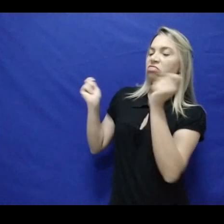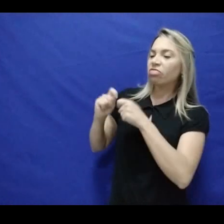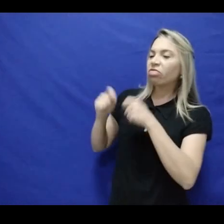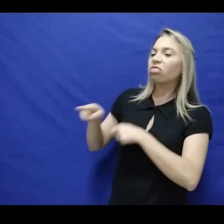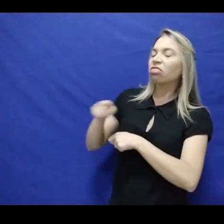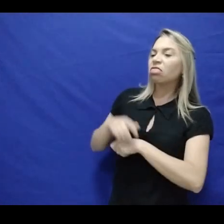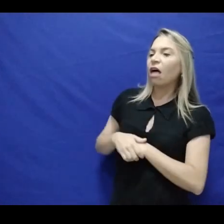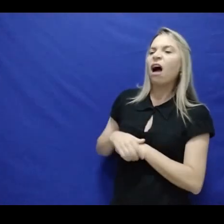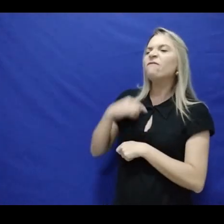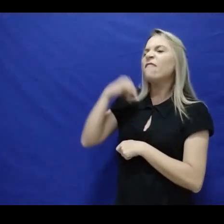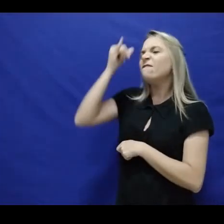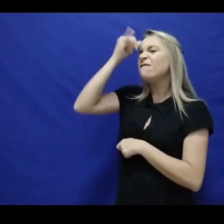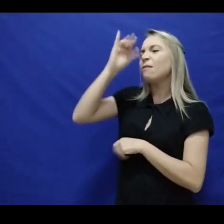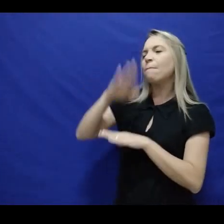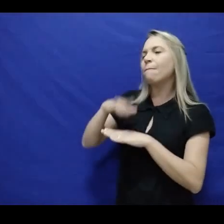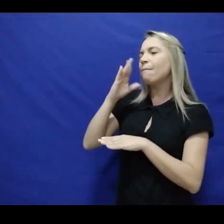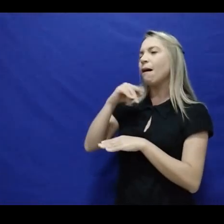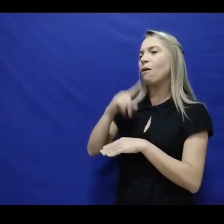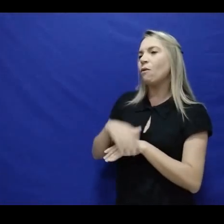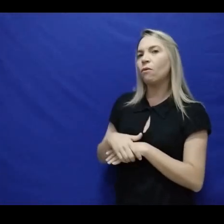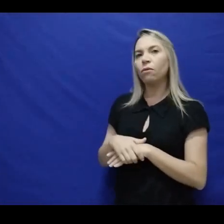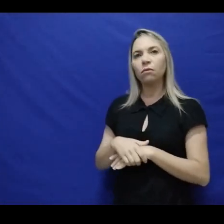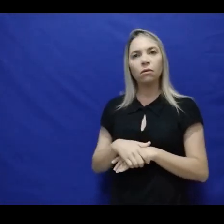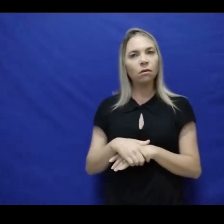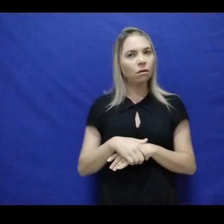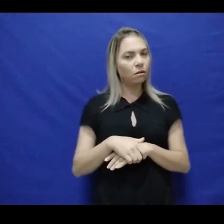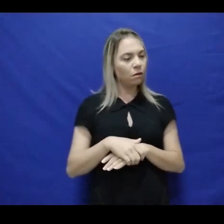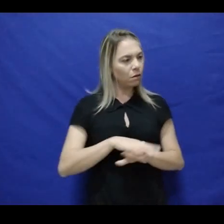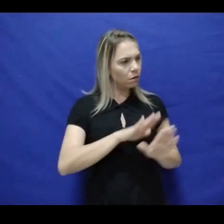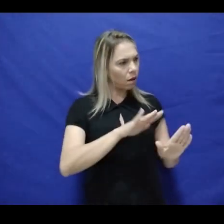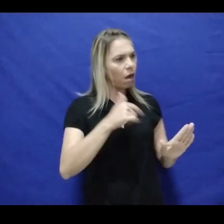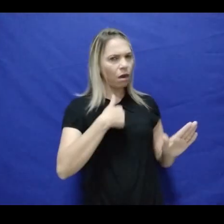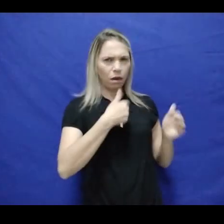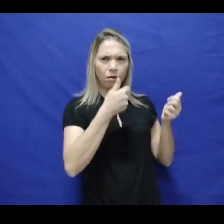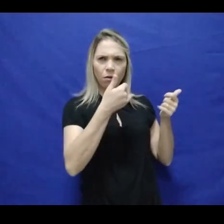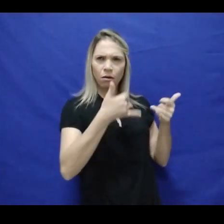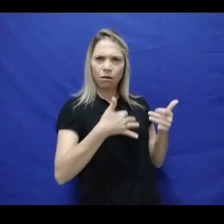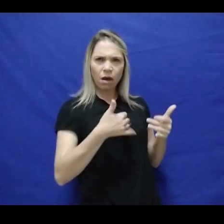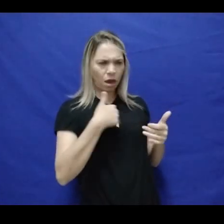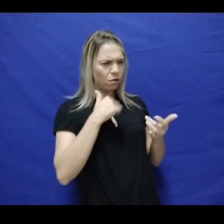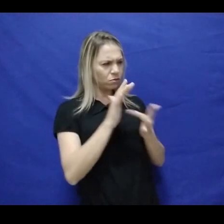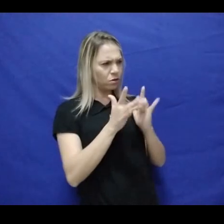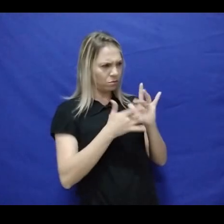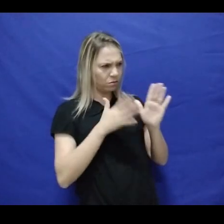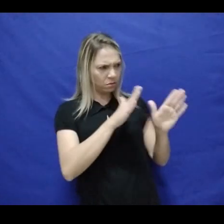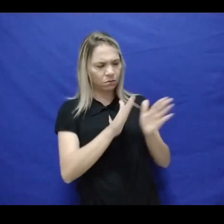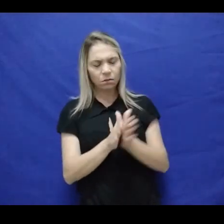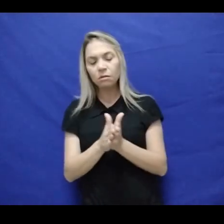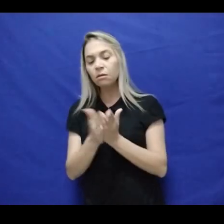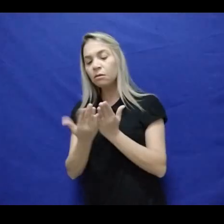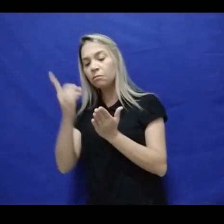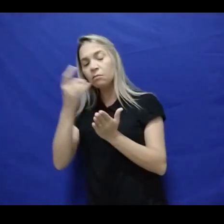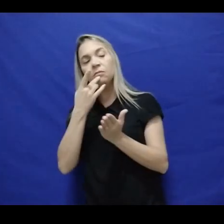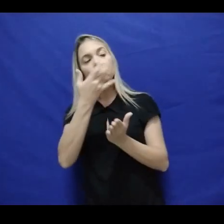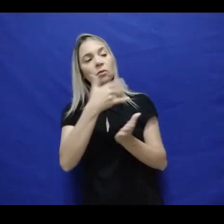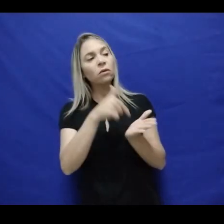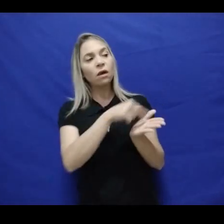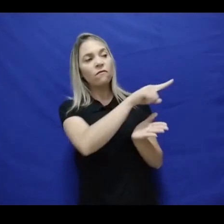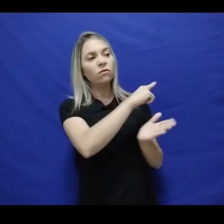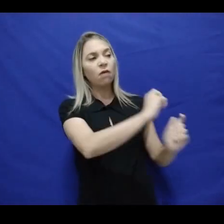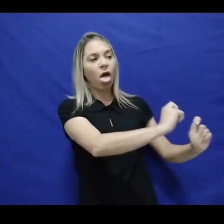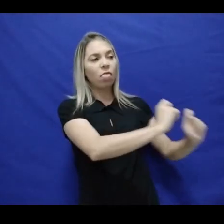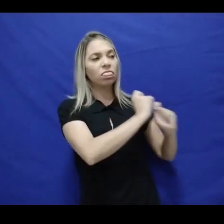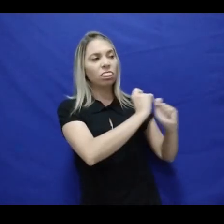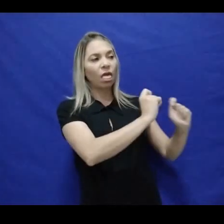suas mãos, para não tropeçares em alguma pedra. Respondeu-lhe Jesus: Também